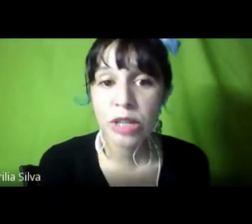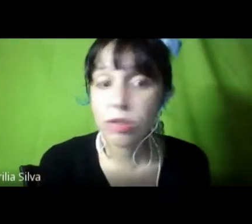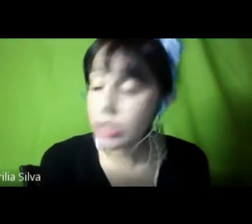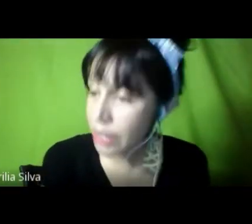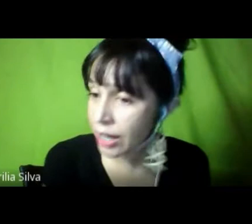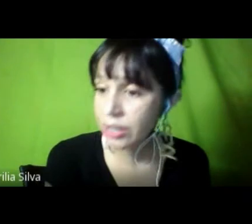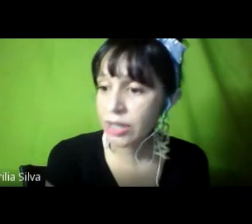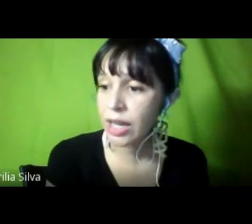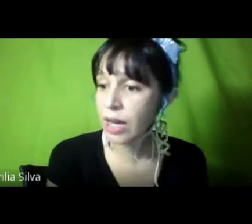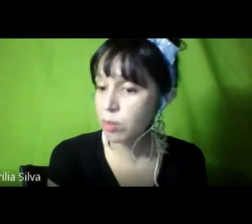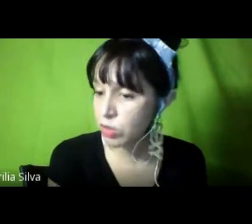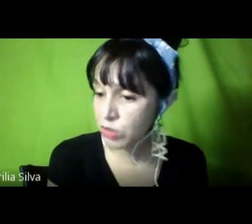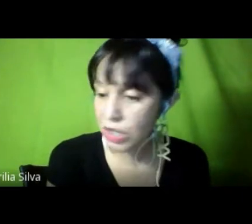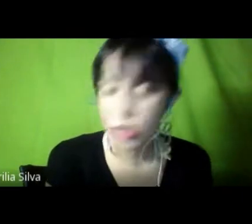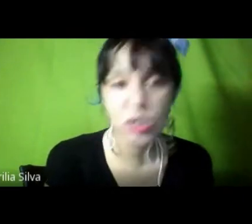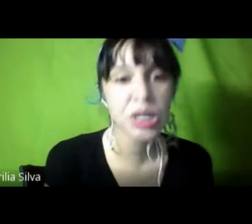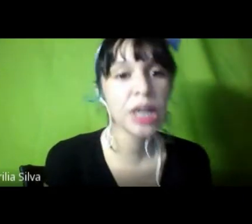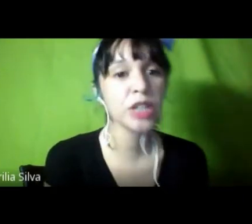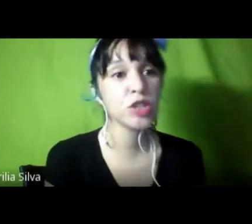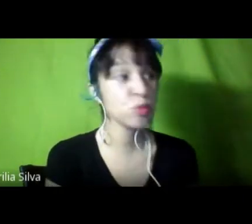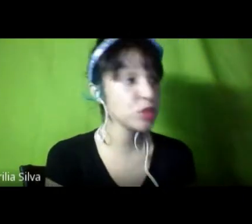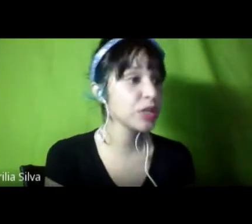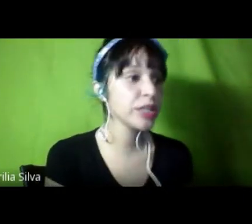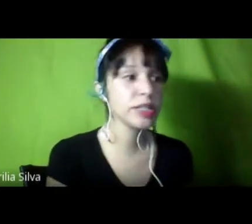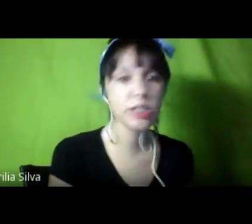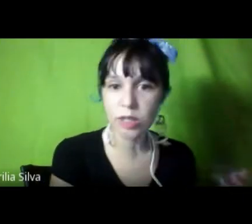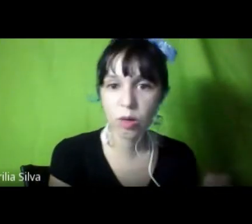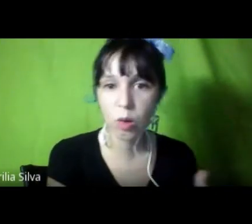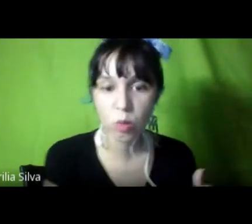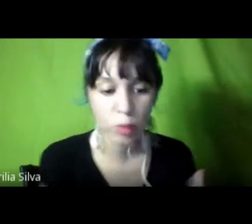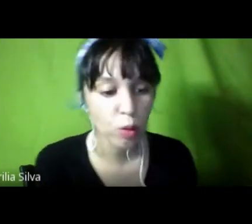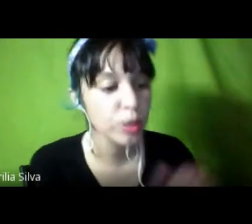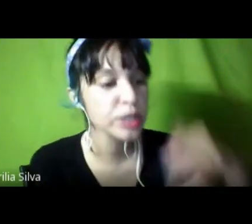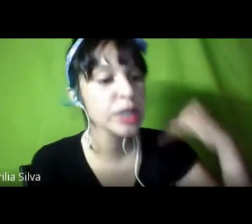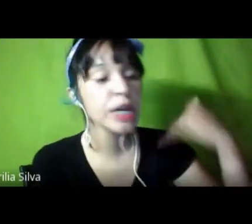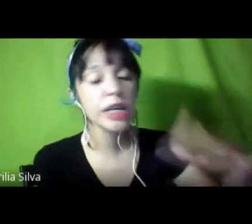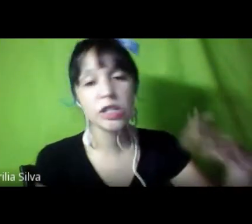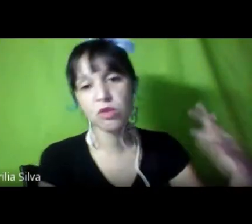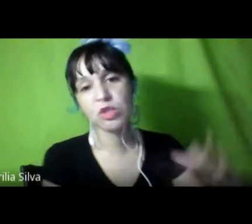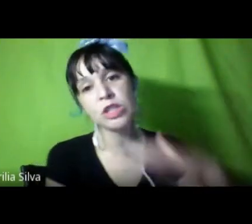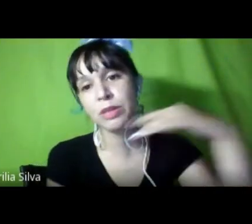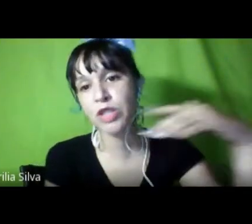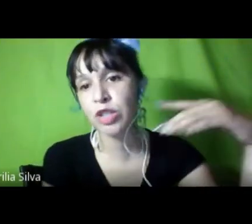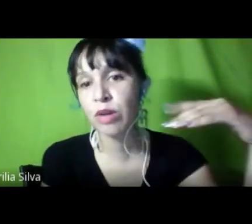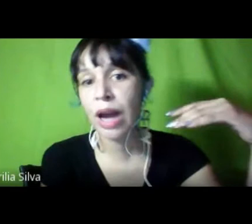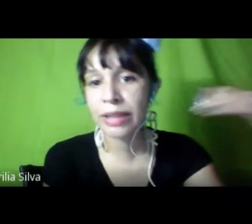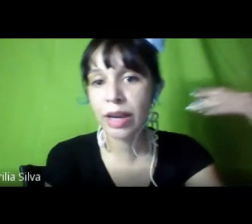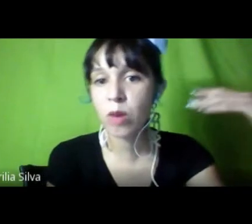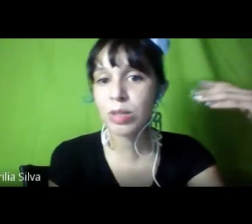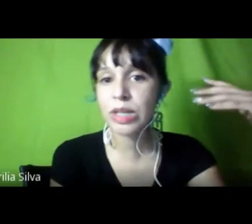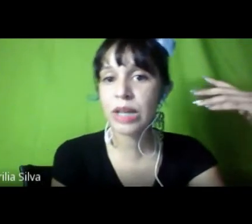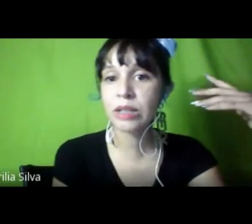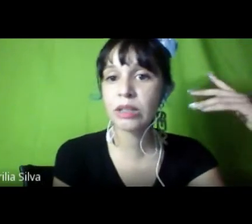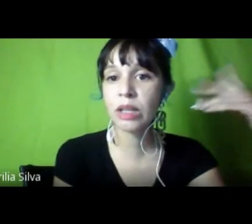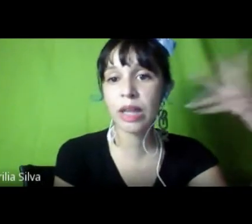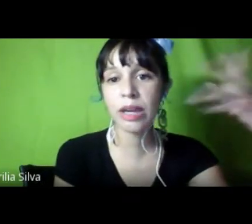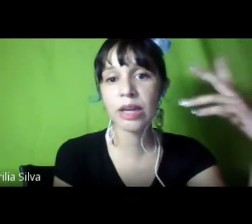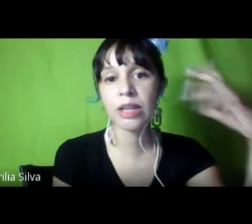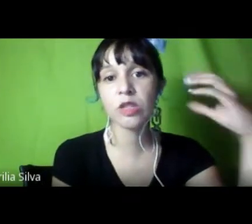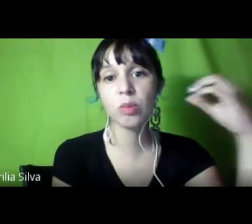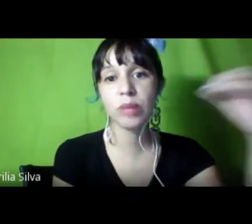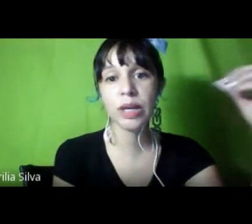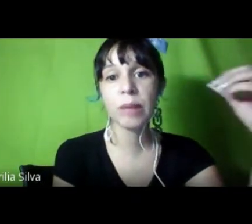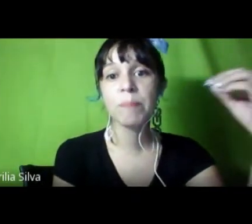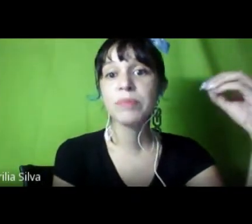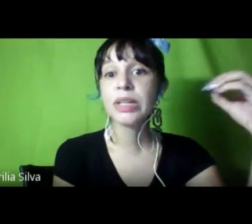de raciocinar, que era possível se raciocinar, que tinha alguns sinais que diziam alguma coisa, e isso foi se expandindo, até começar a entender, né, e